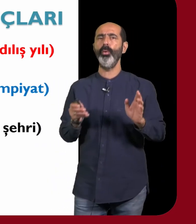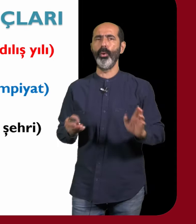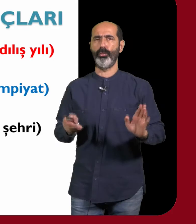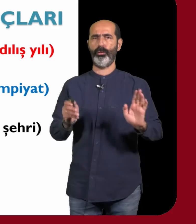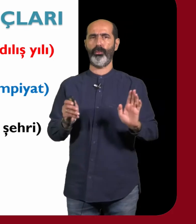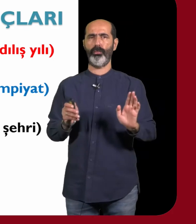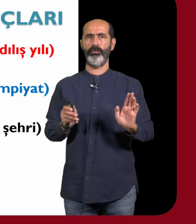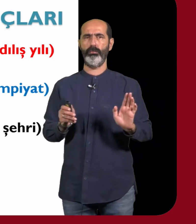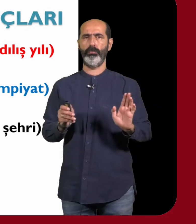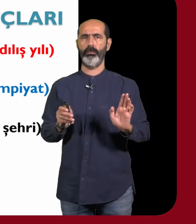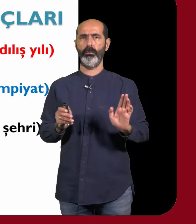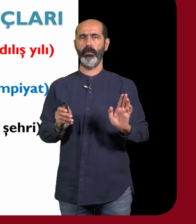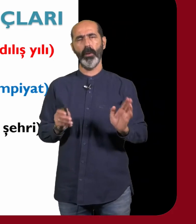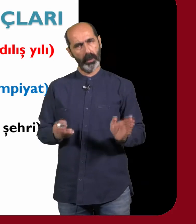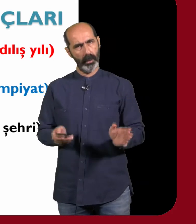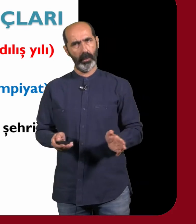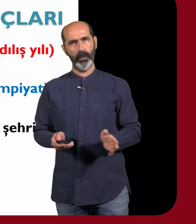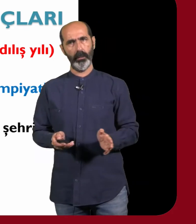753